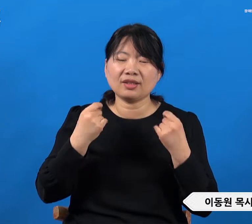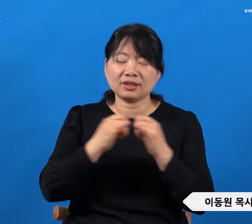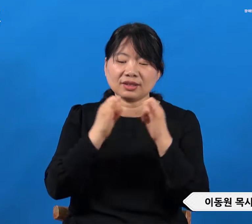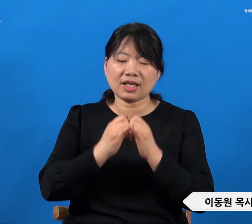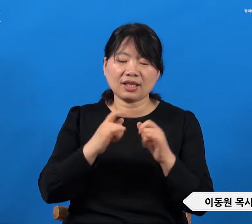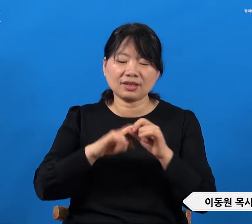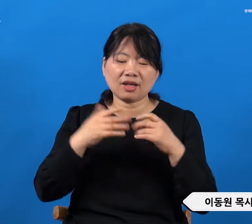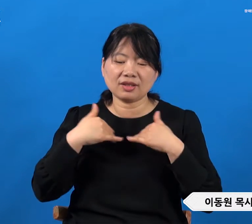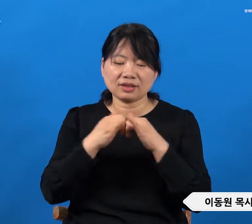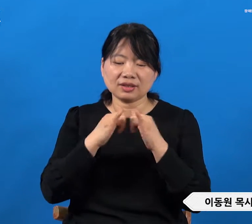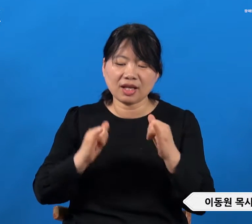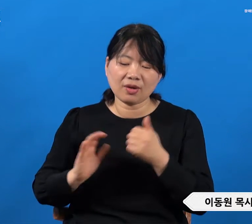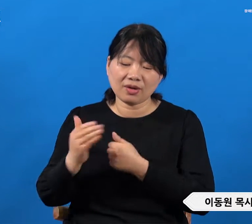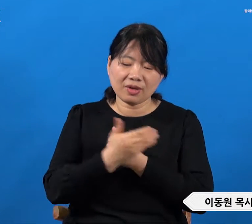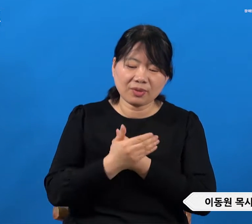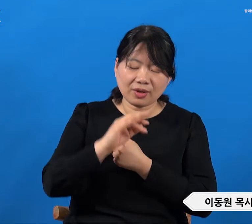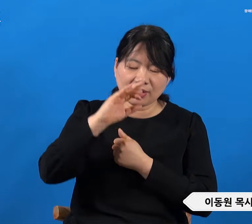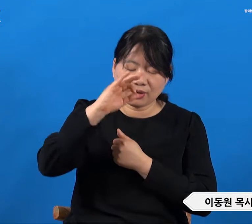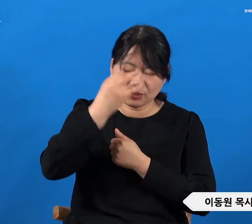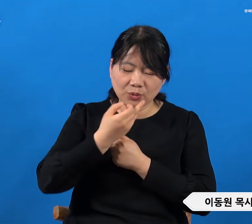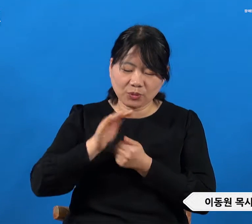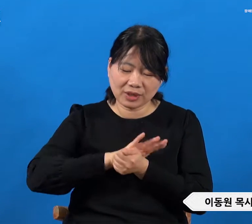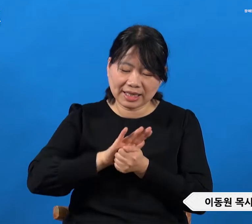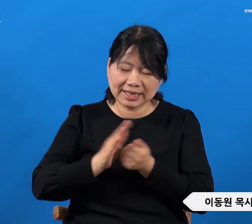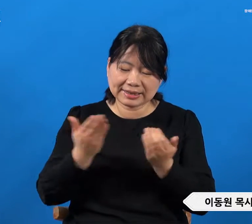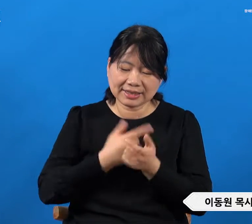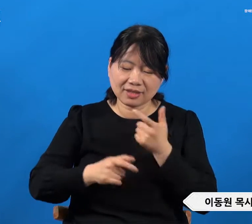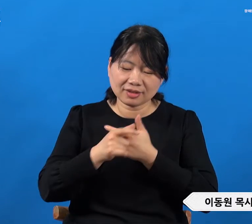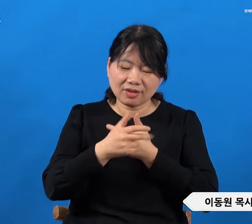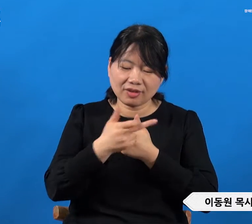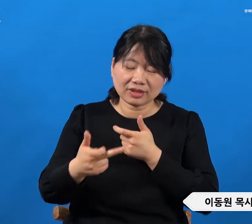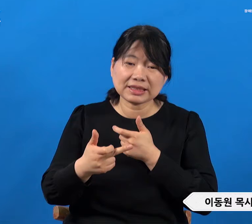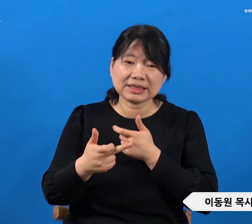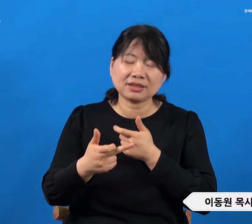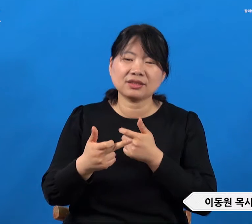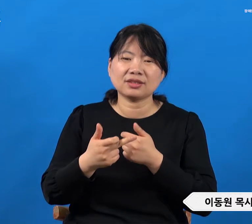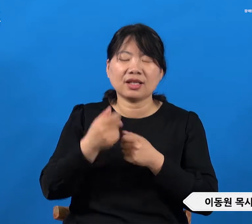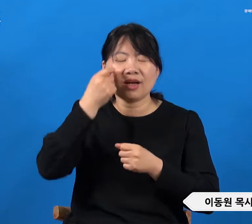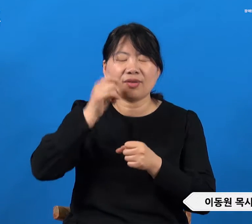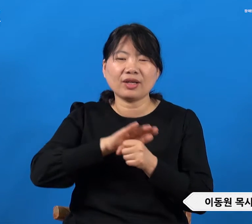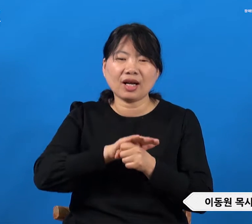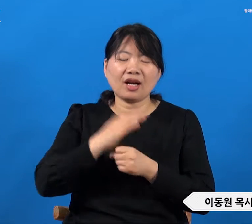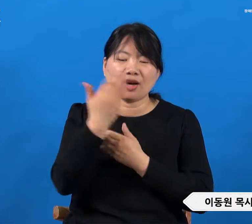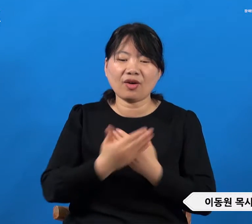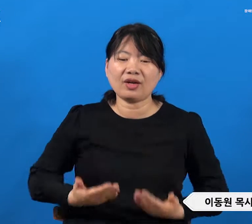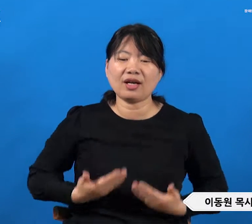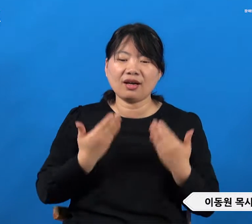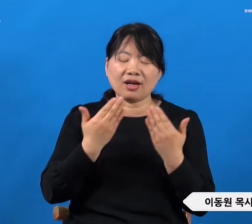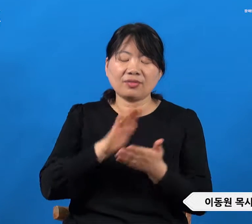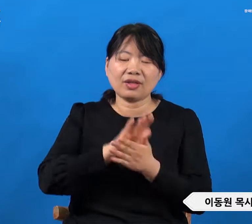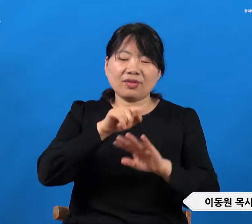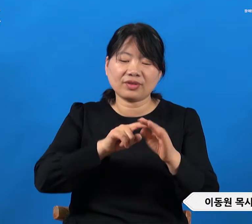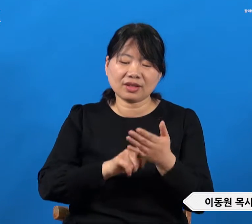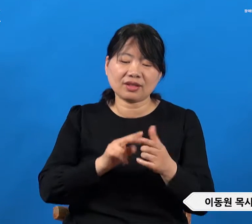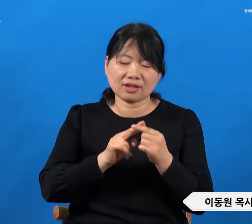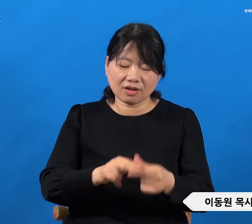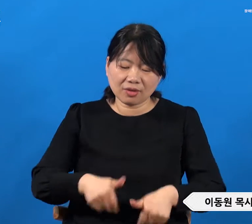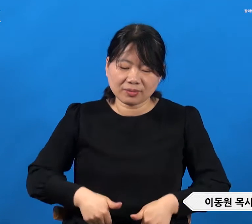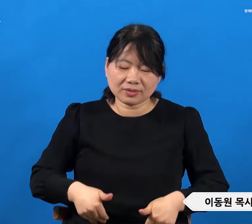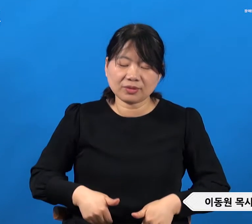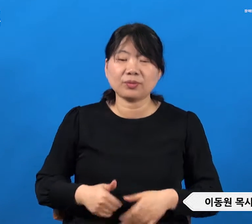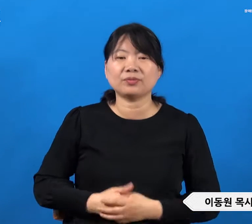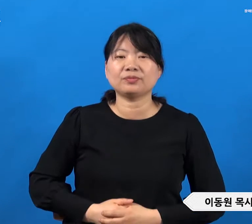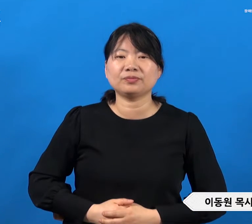이런 사회적 약자들을 품에 안고 돌아보는 일에 훨씬 더 커다란 패션과 헌신이 우리에게